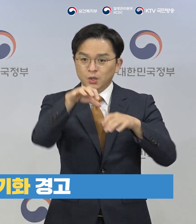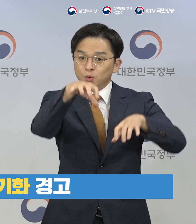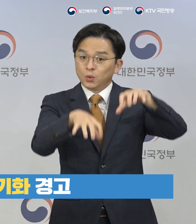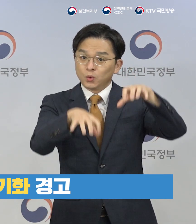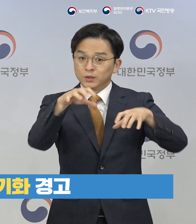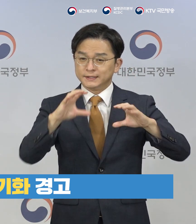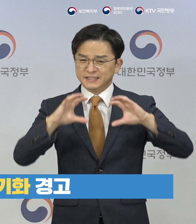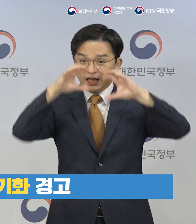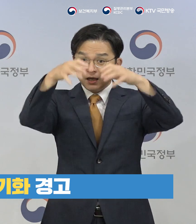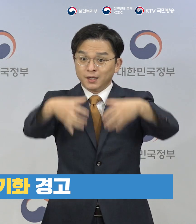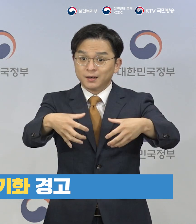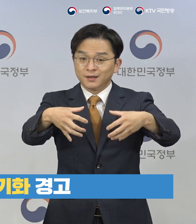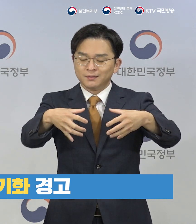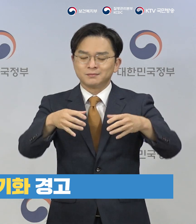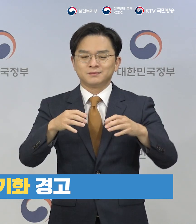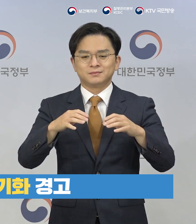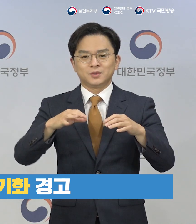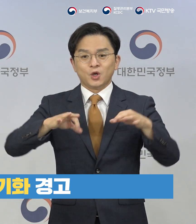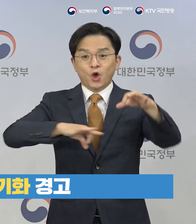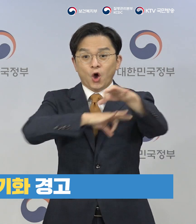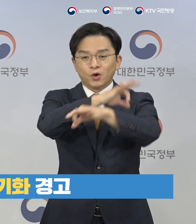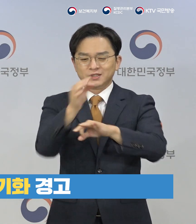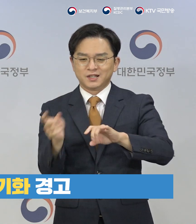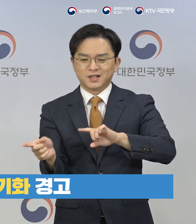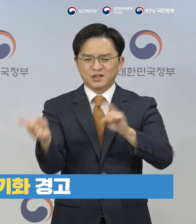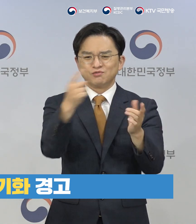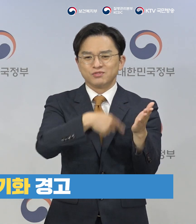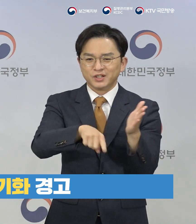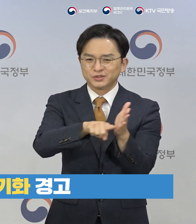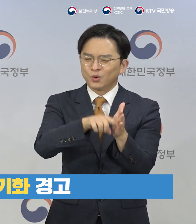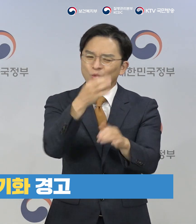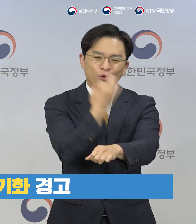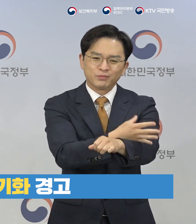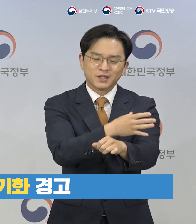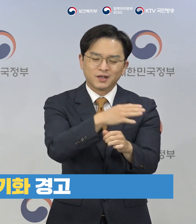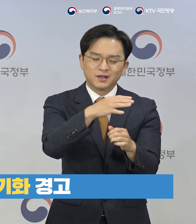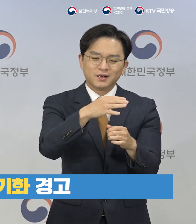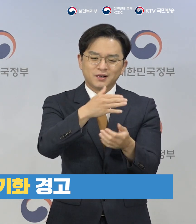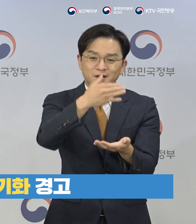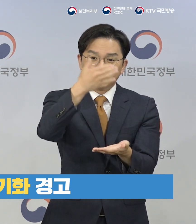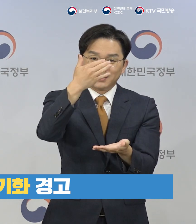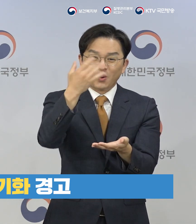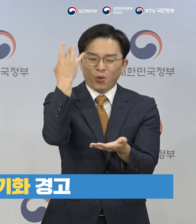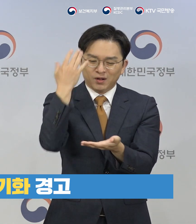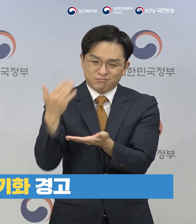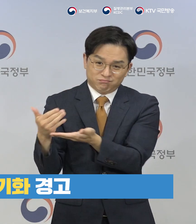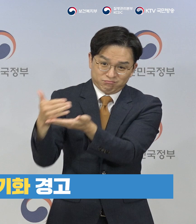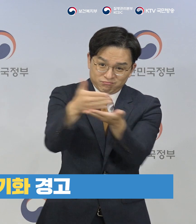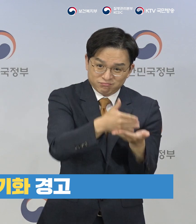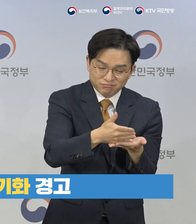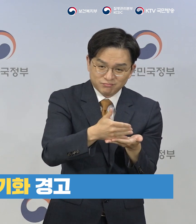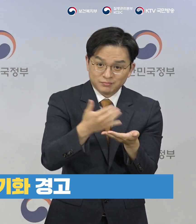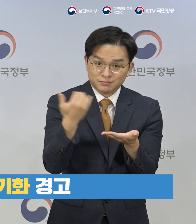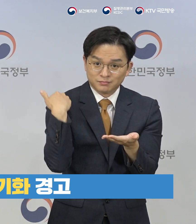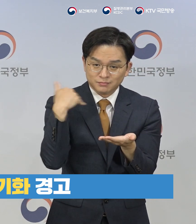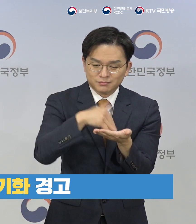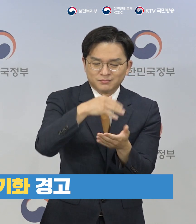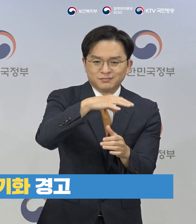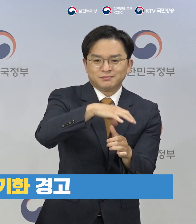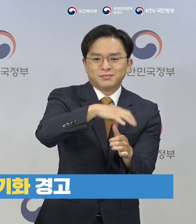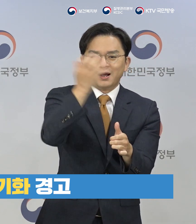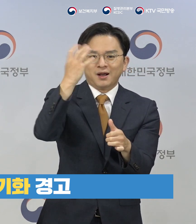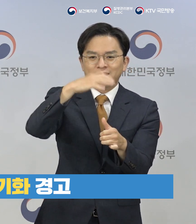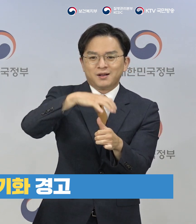등 거의 모든 지역과 국가에서 경제 상황 때문에 국경을 재개방하고 식당 등